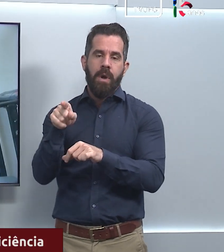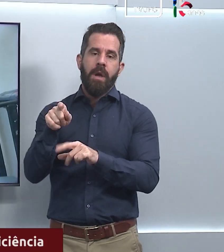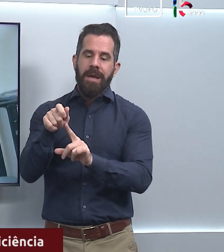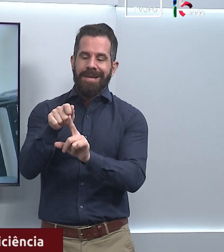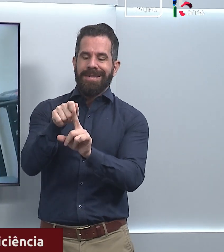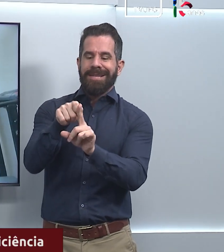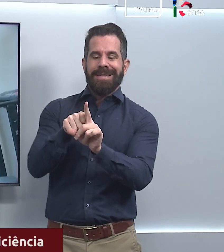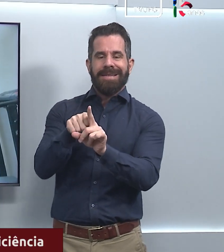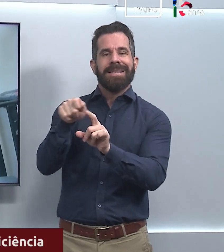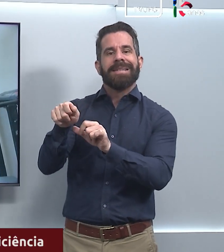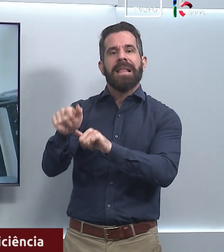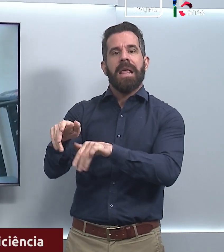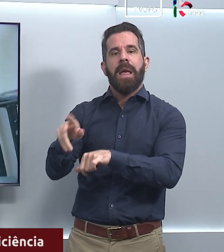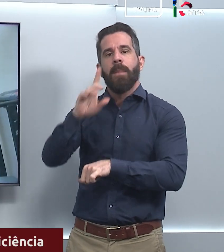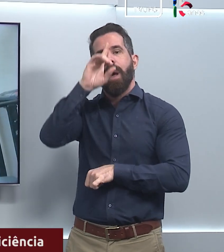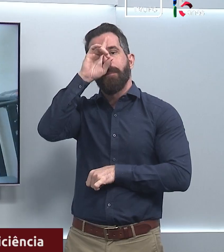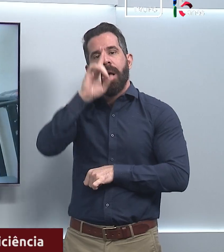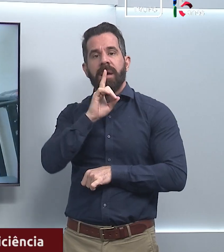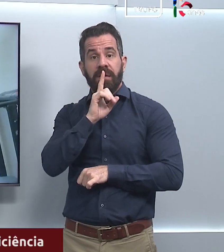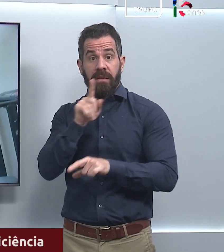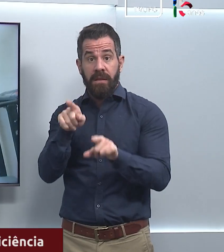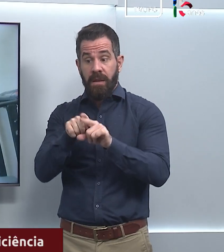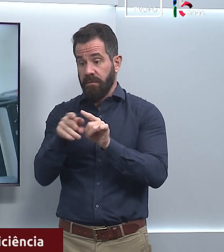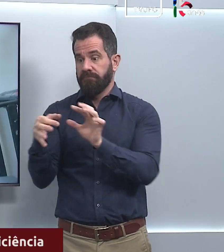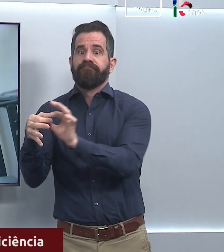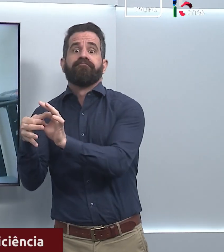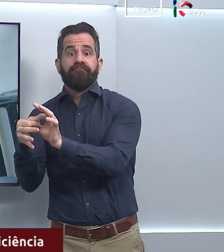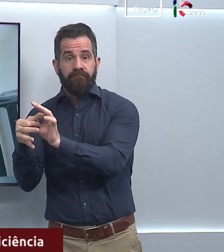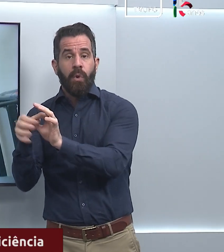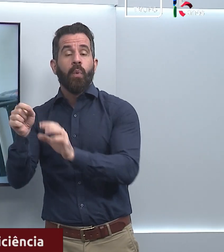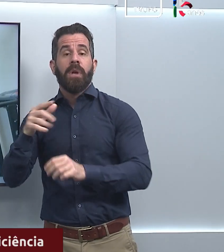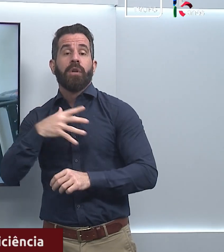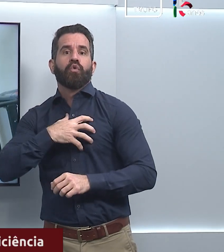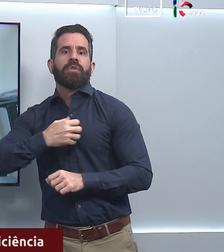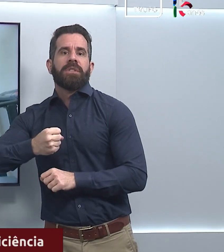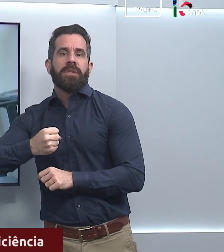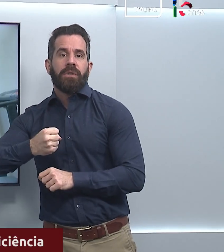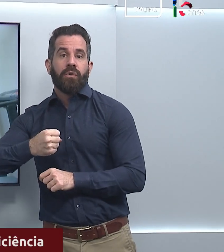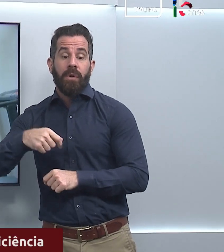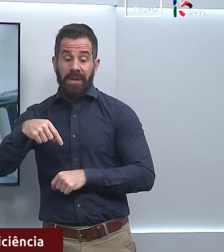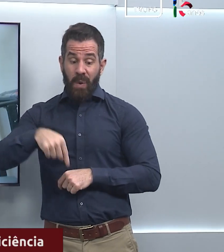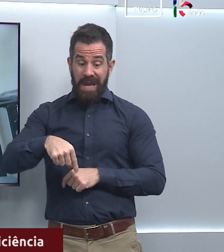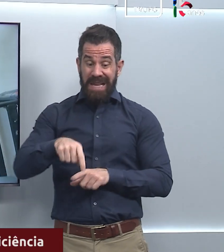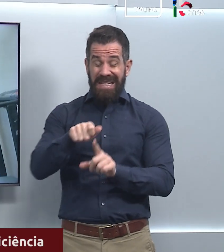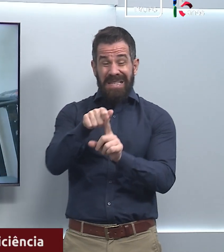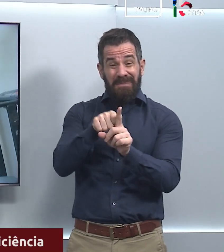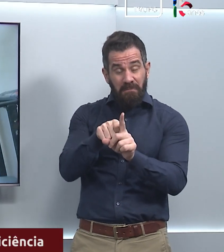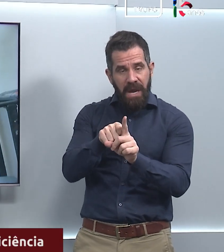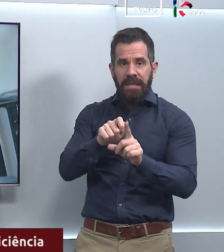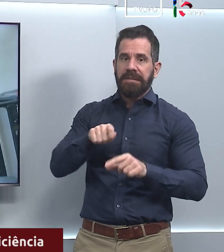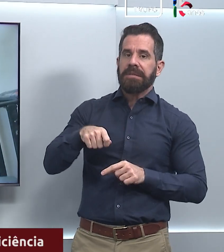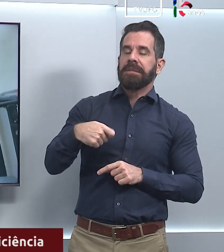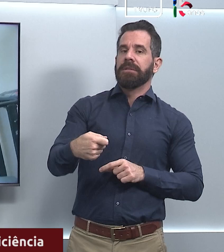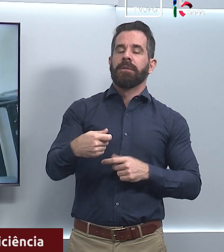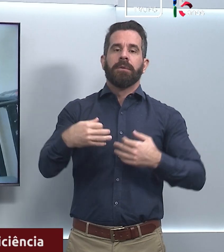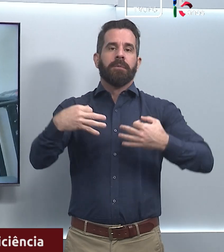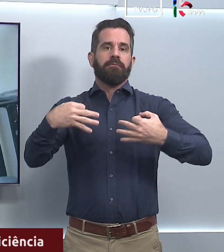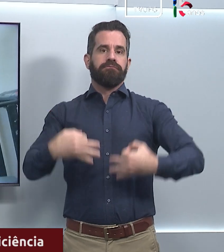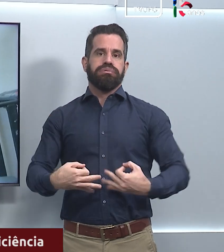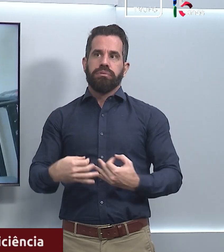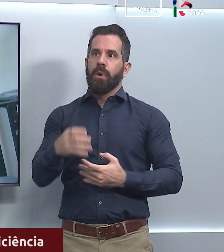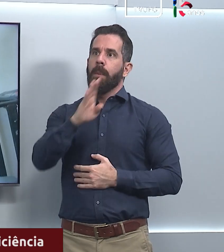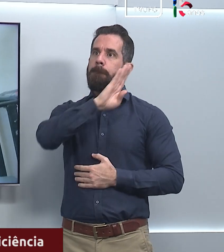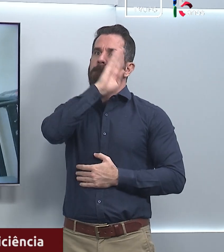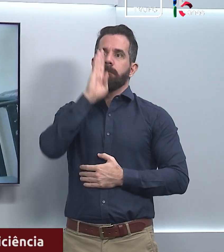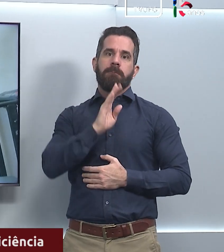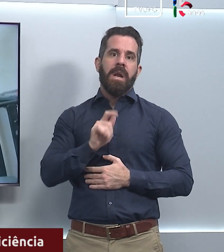Setembro Amarelo, que fala do suicídio. Então, eu digo que este mês é um mês brasileiríssimo, porque diz respeito às